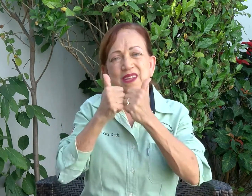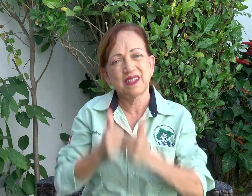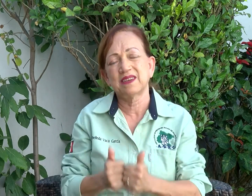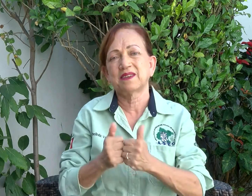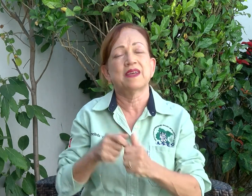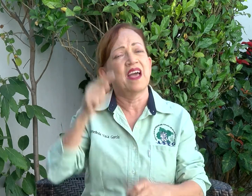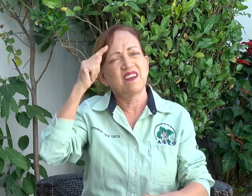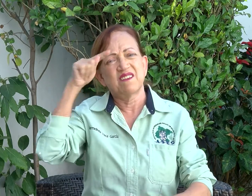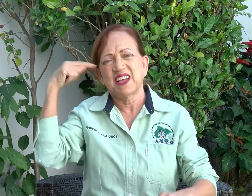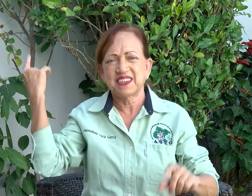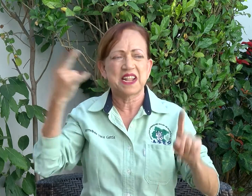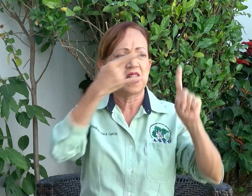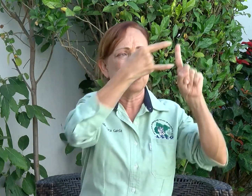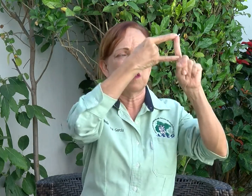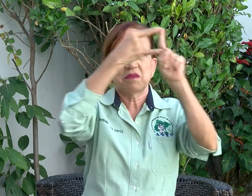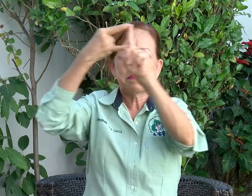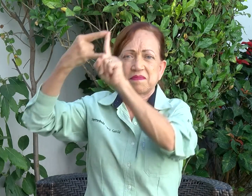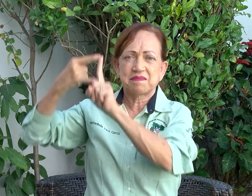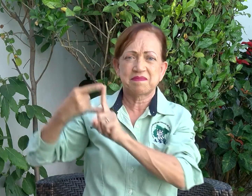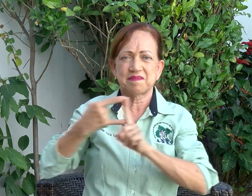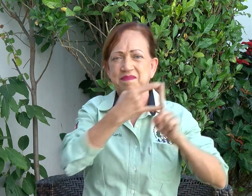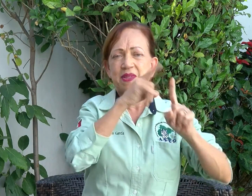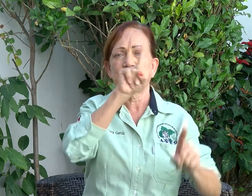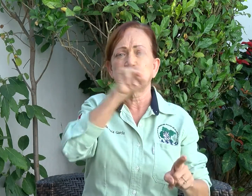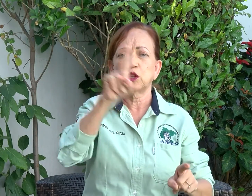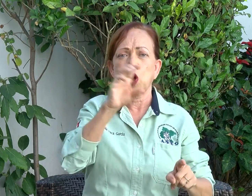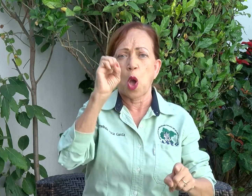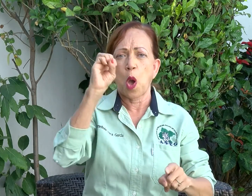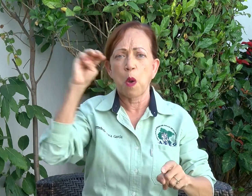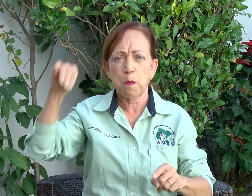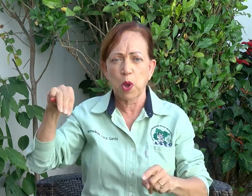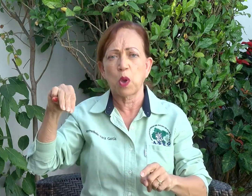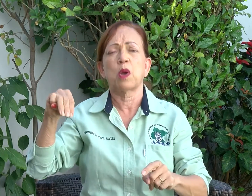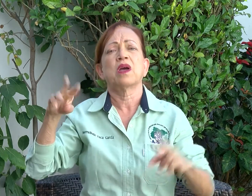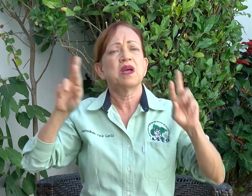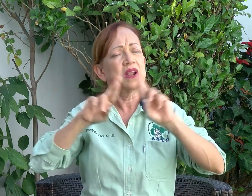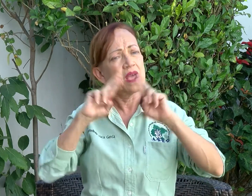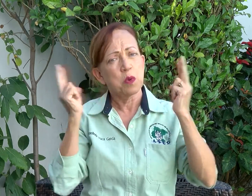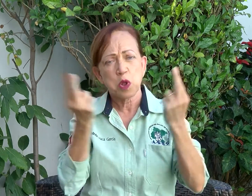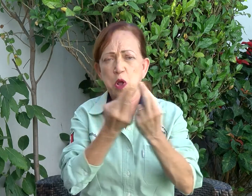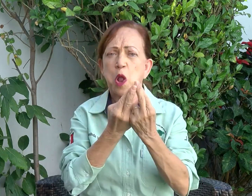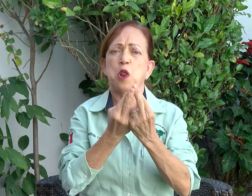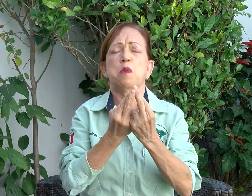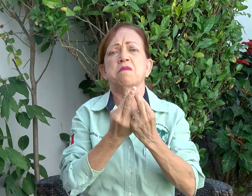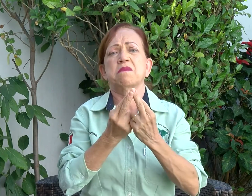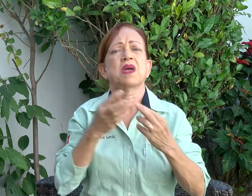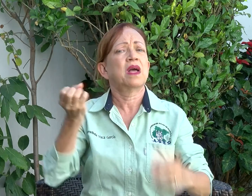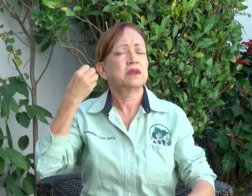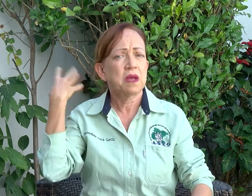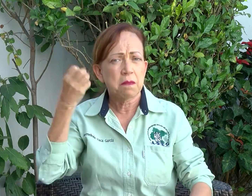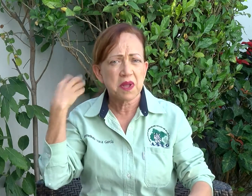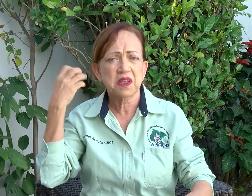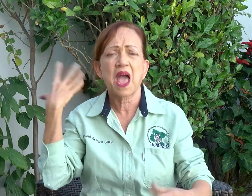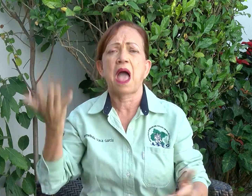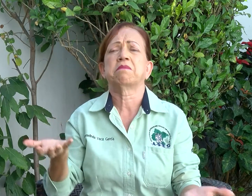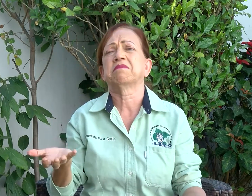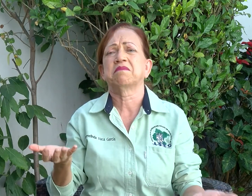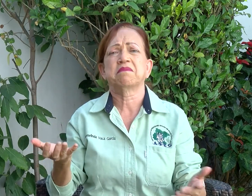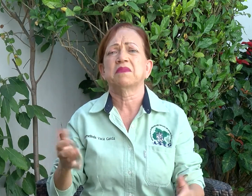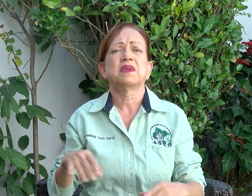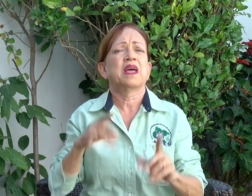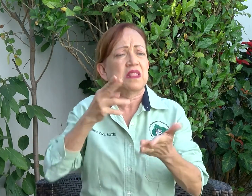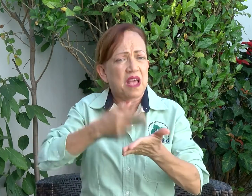quedado en casa, la comunicación ha sido mayoritariamente por Zoom, por reuniones, seminarios,